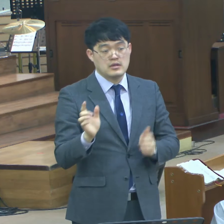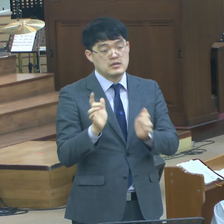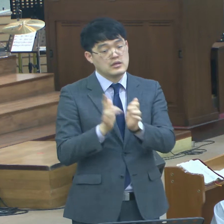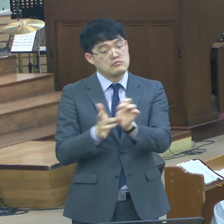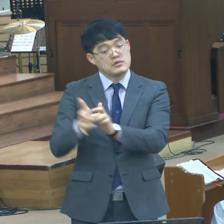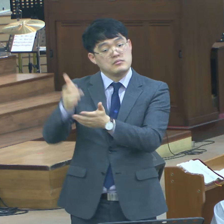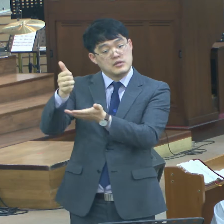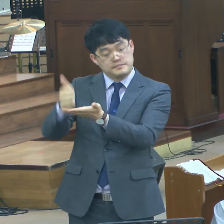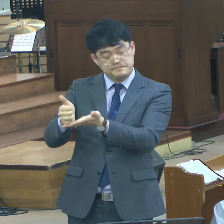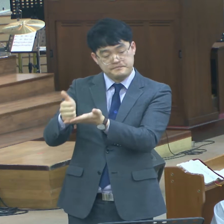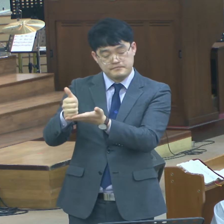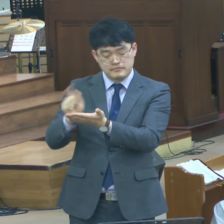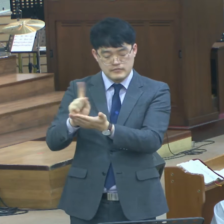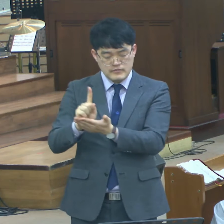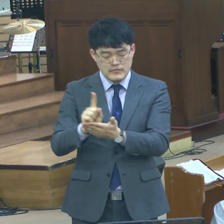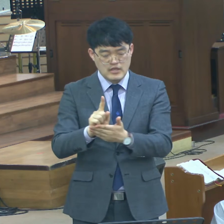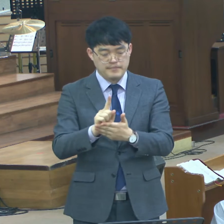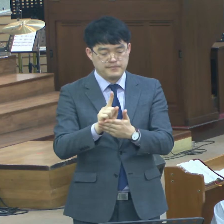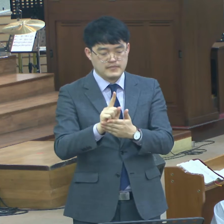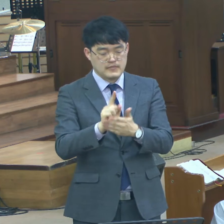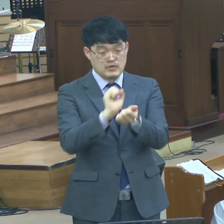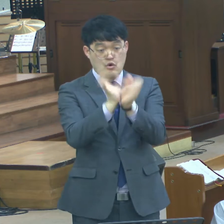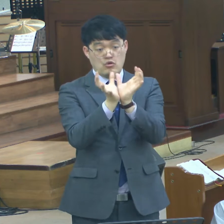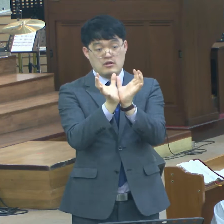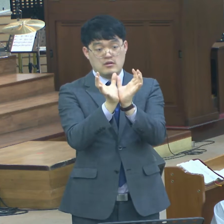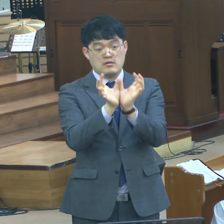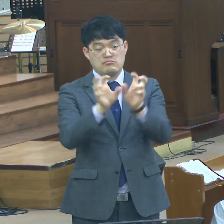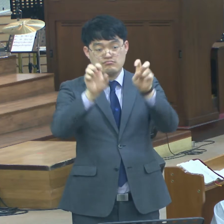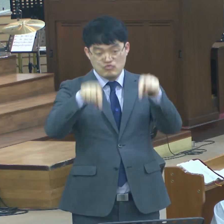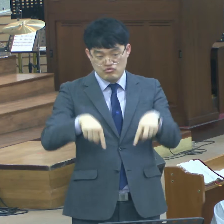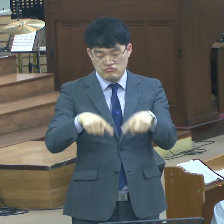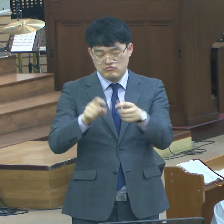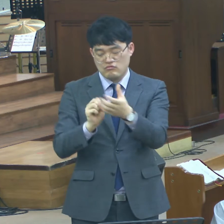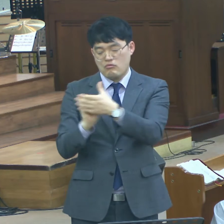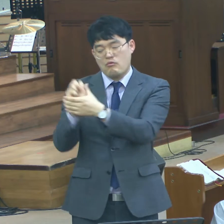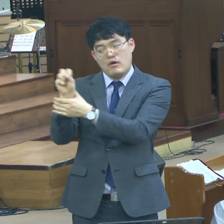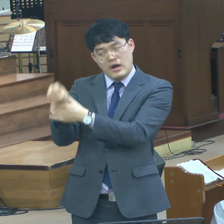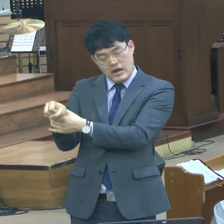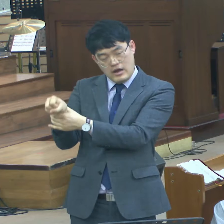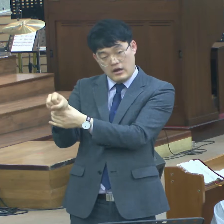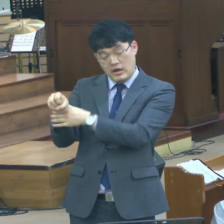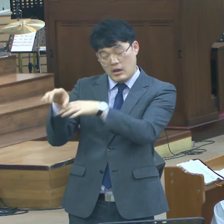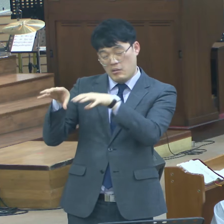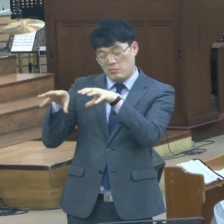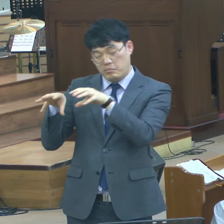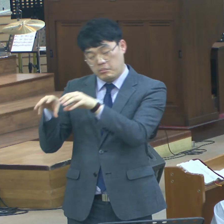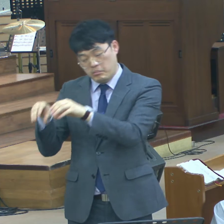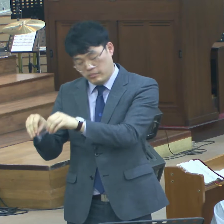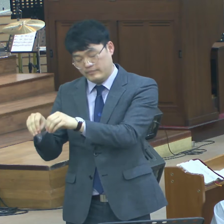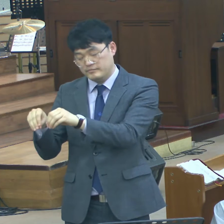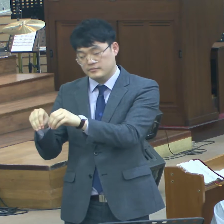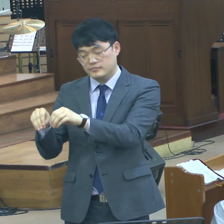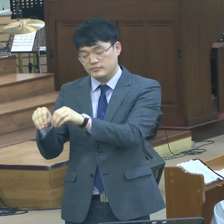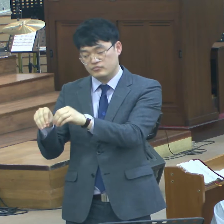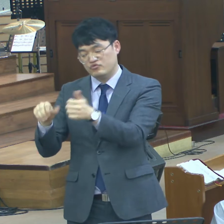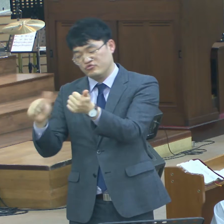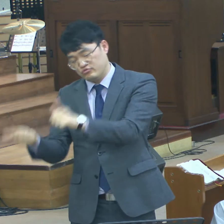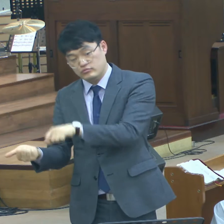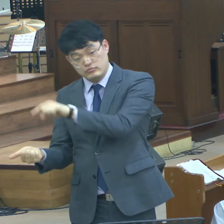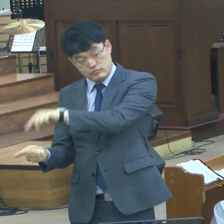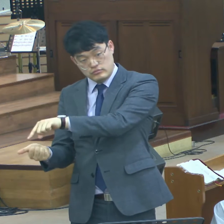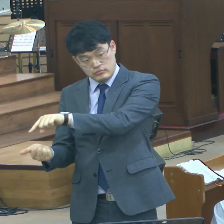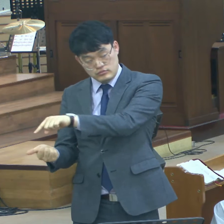예수님께서 무화과가 영원히 이제 열매를 못 맺는다 하고 말라 죽은 이 기사를 보고 예수님이